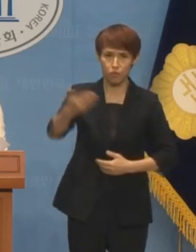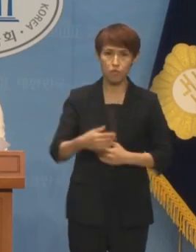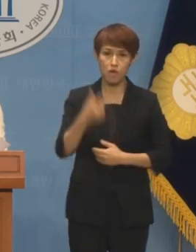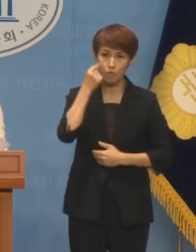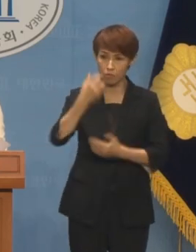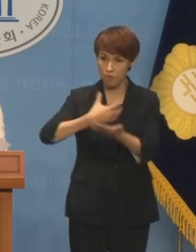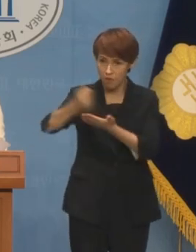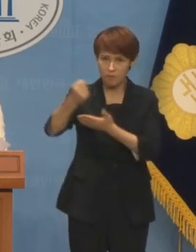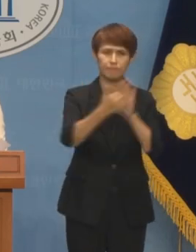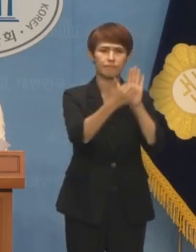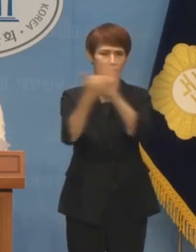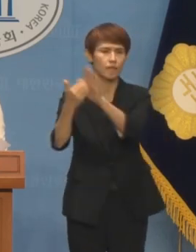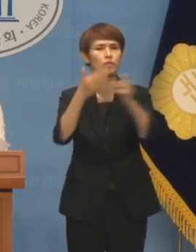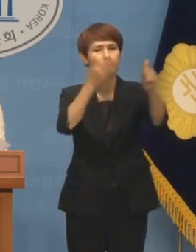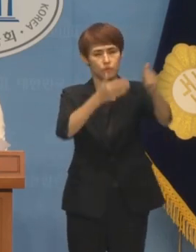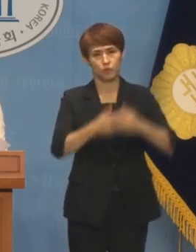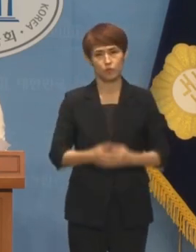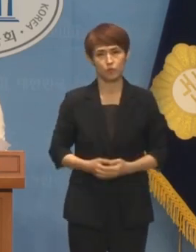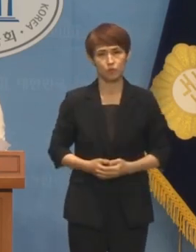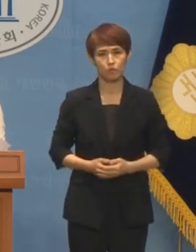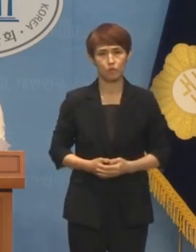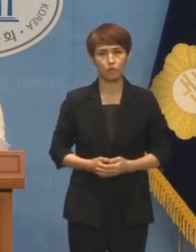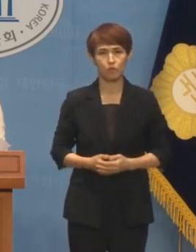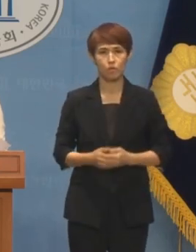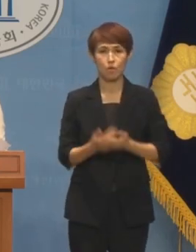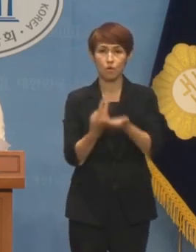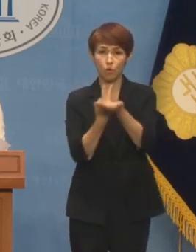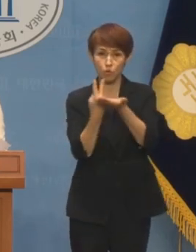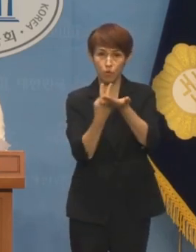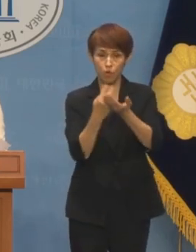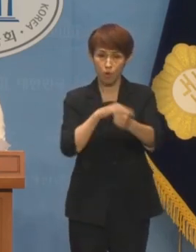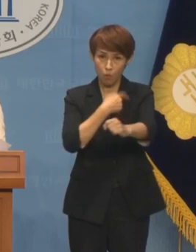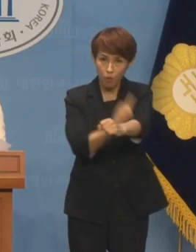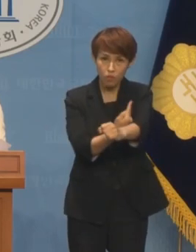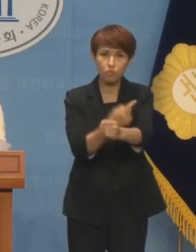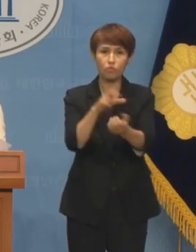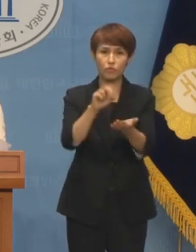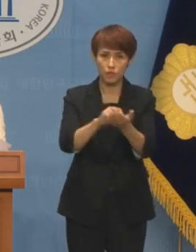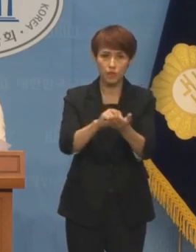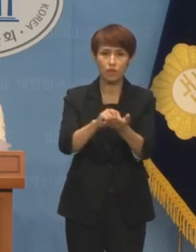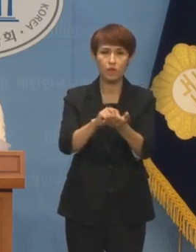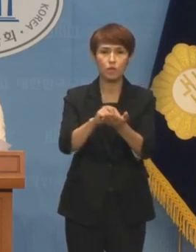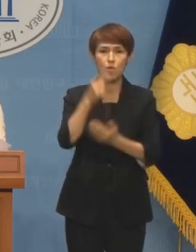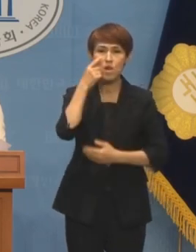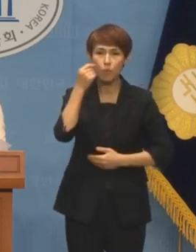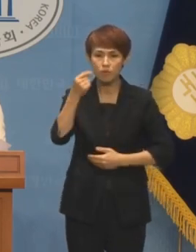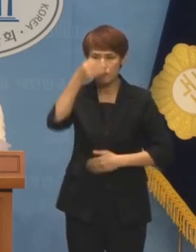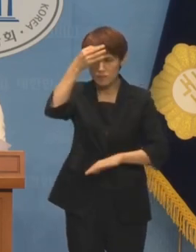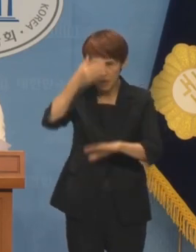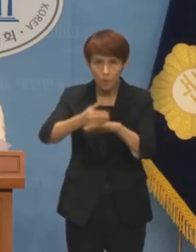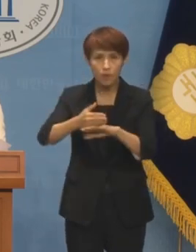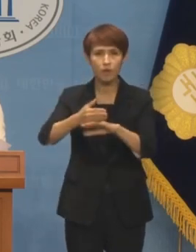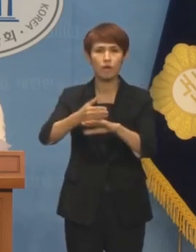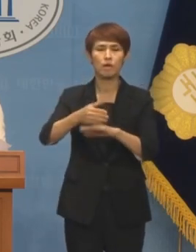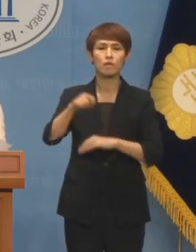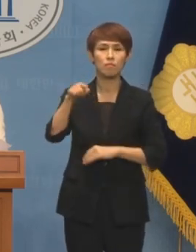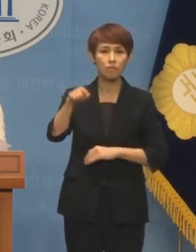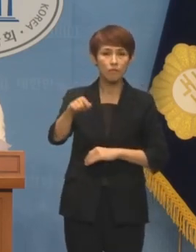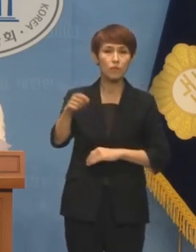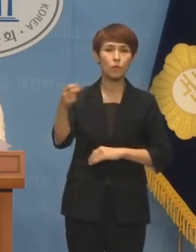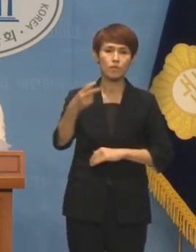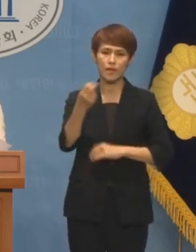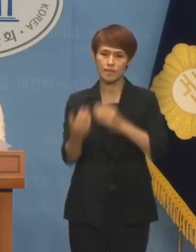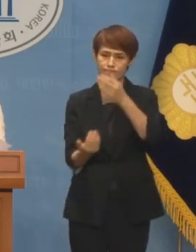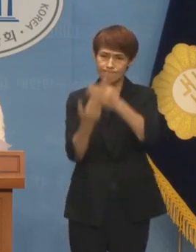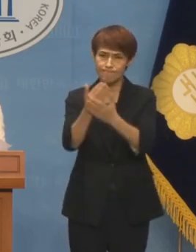막아내십시오. 독도 영유권 주장, 역사 왜곡 문제에 대한 일본의 사과와 철회, 재발